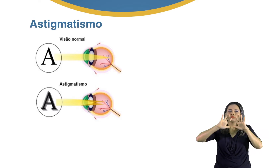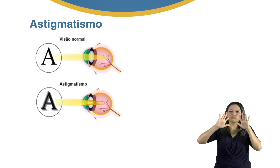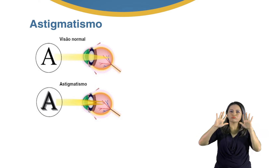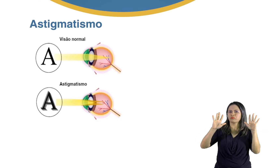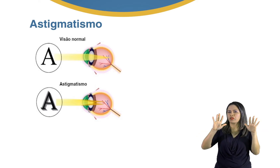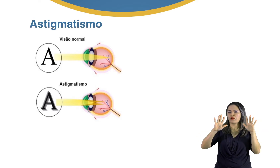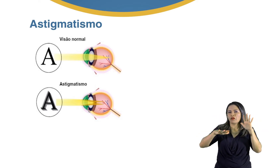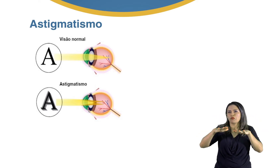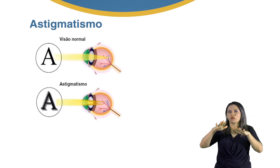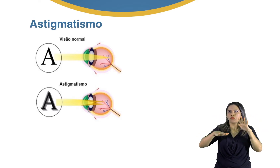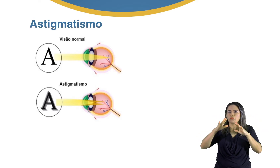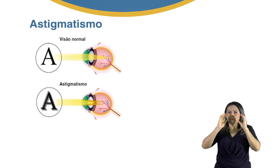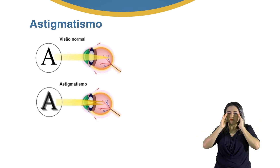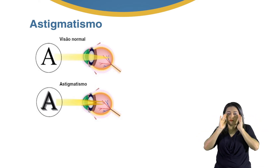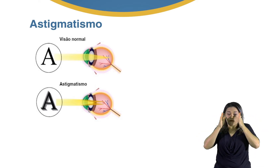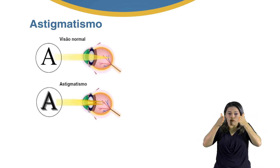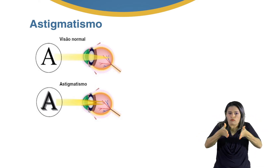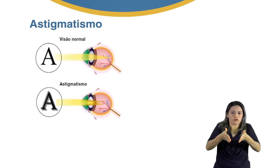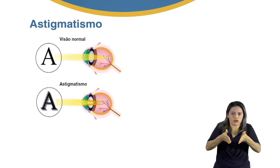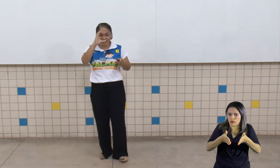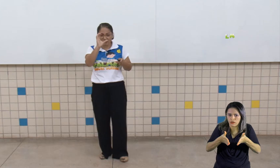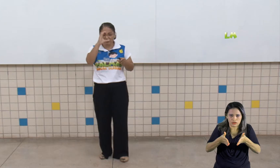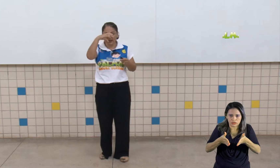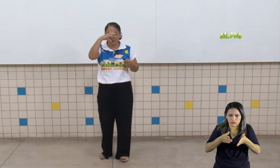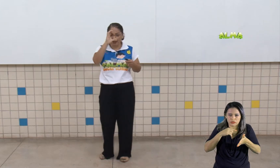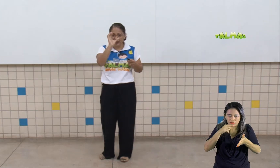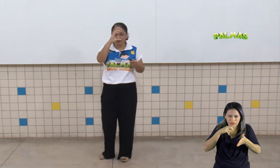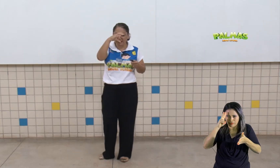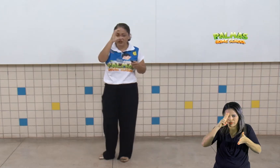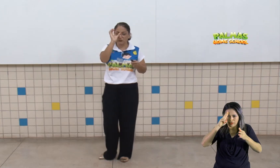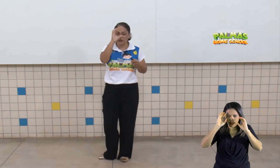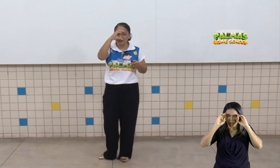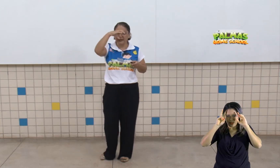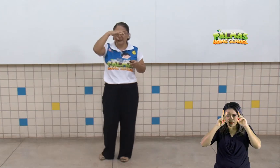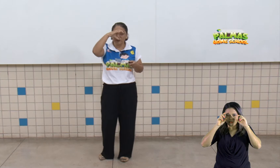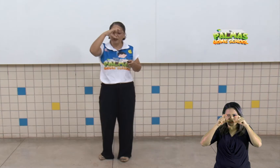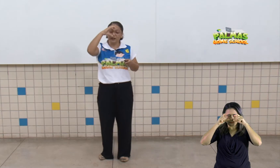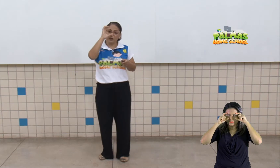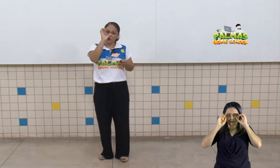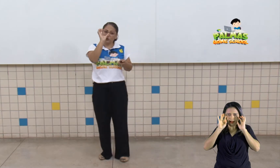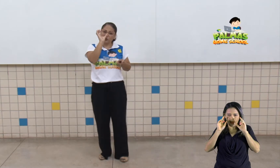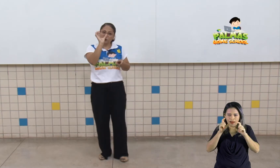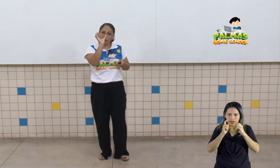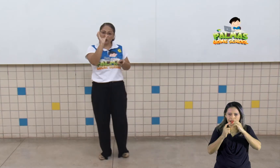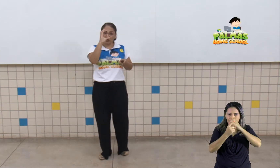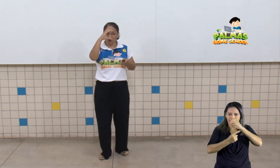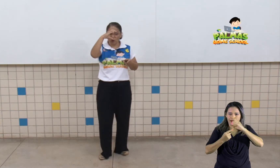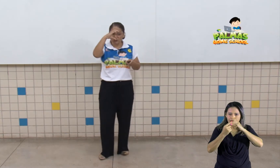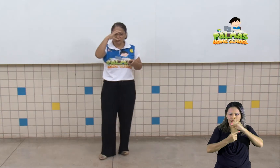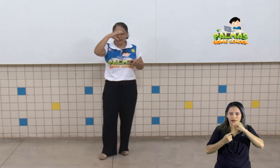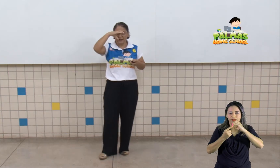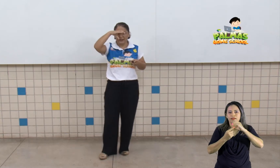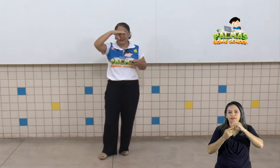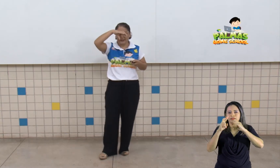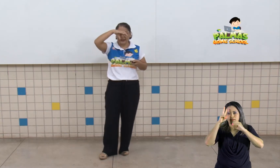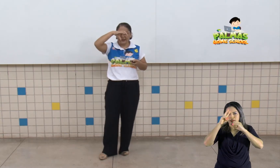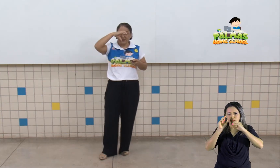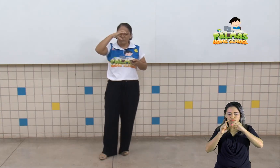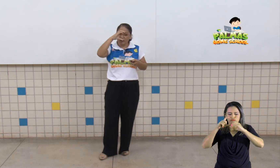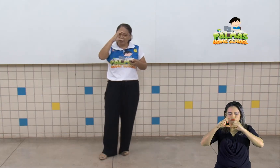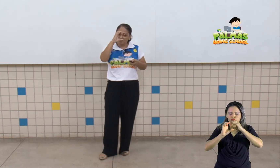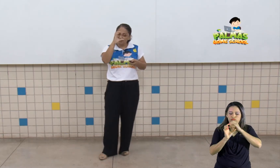alguma coisa, eu não consigo focalizar. É como se fosse a lente, lembra lá da lente do cristalino e do humor aquoso, que ele tem